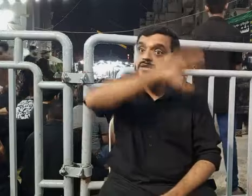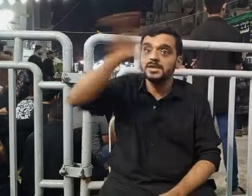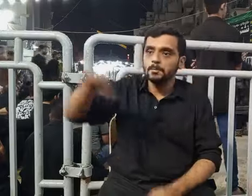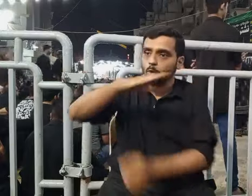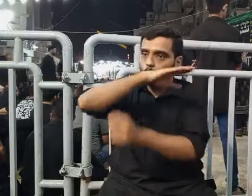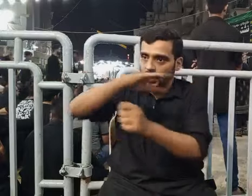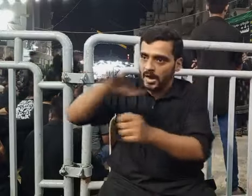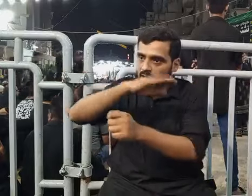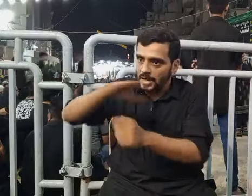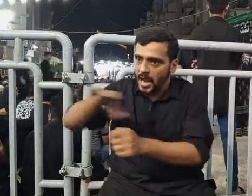نہیں ہو سکتا،